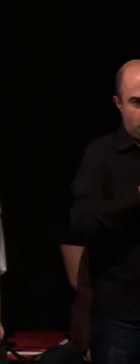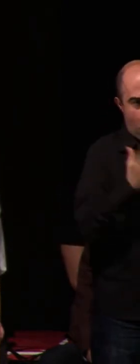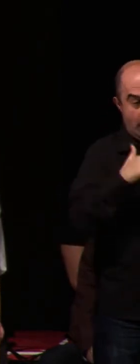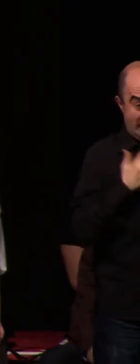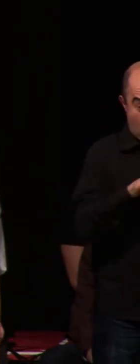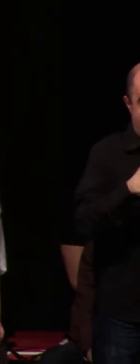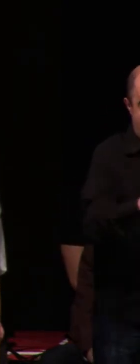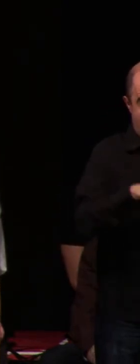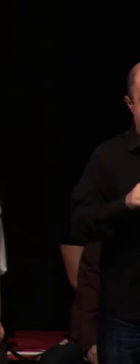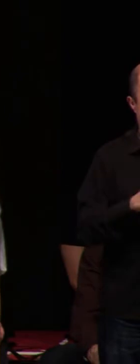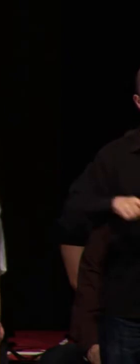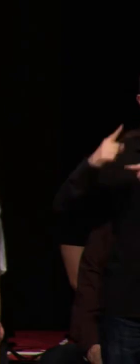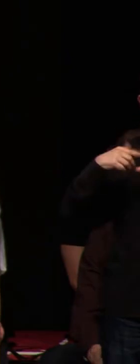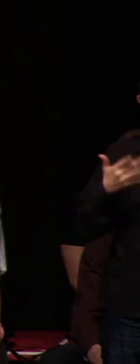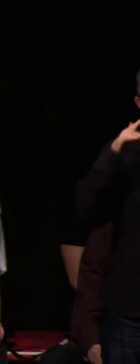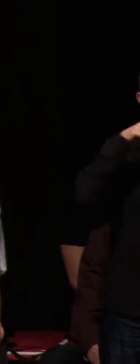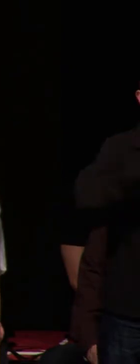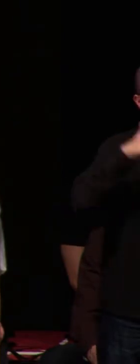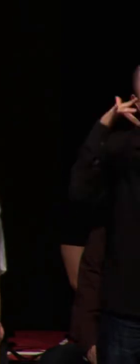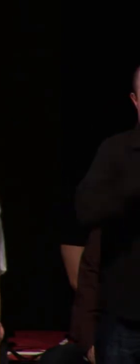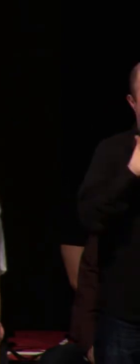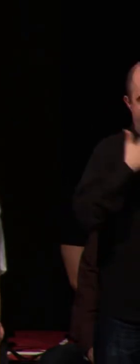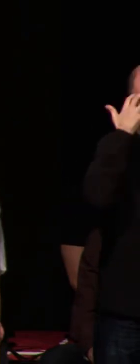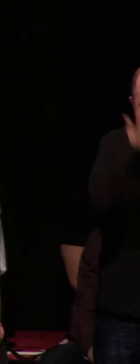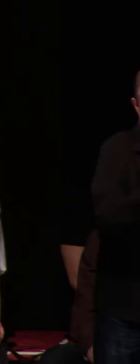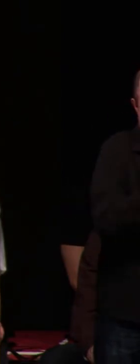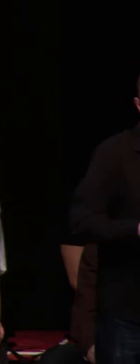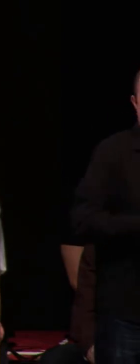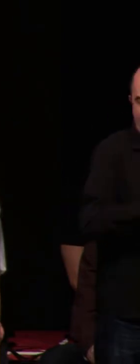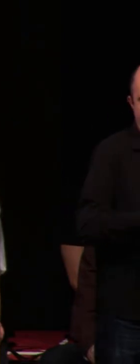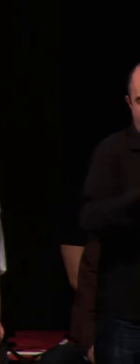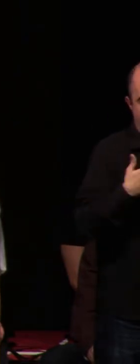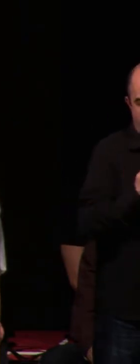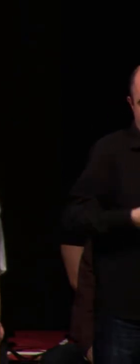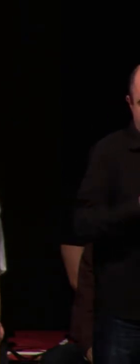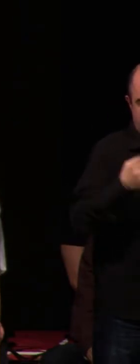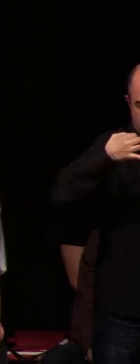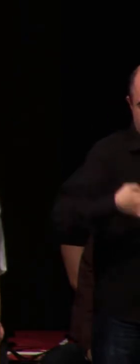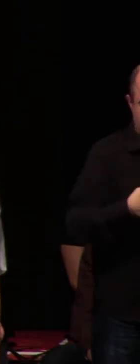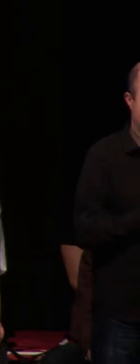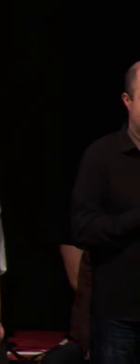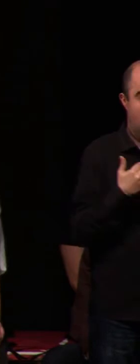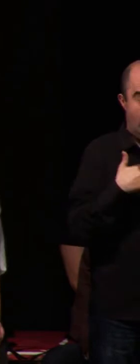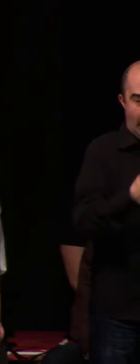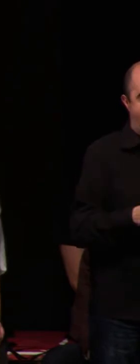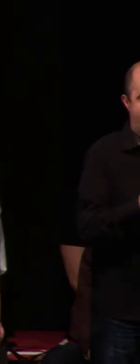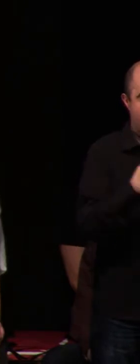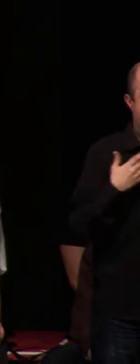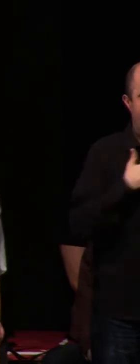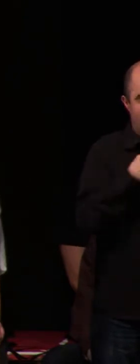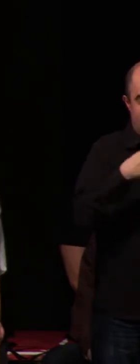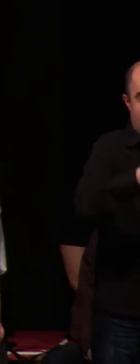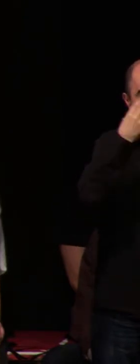és retrocedir, perquè avui és el temps de no defallir, de no desistir i de no defraudar. És temps de precipitar, el temps de les cireres,